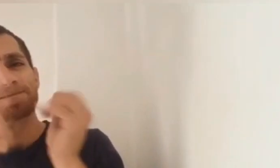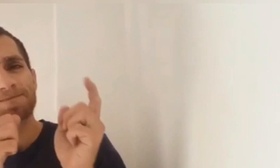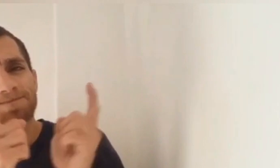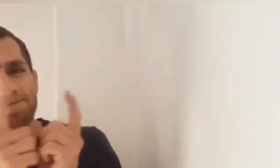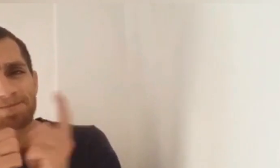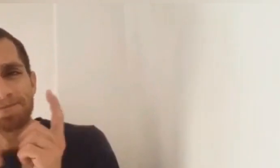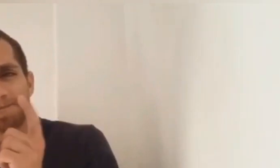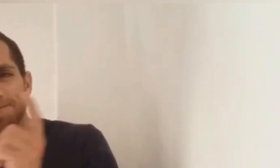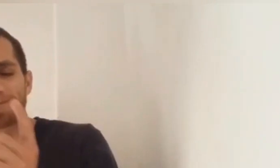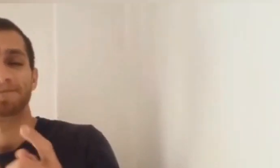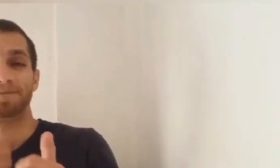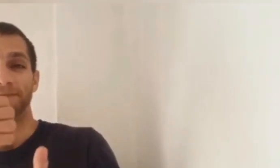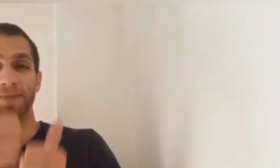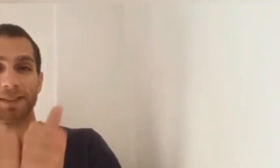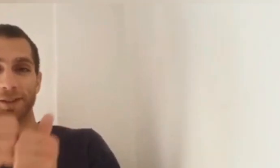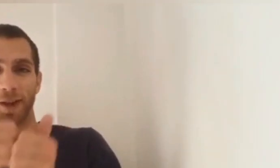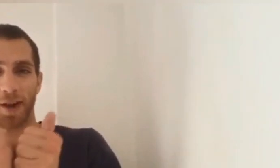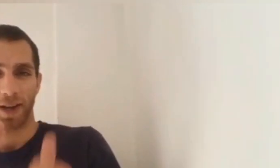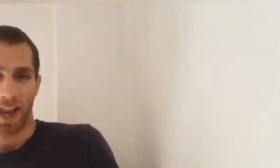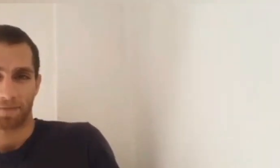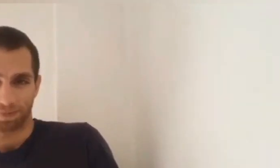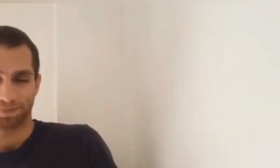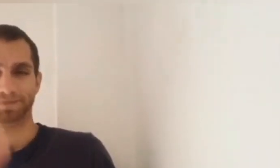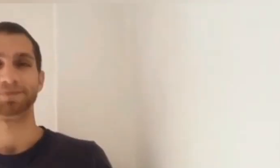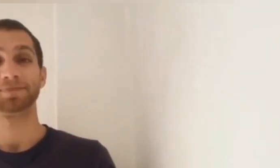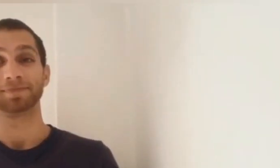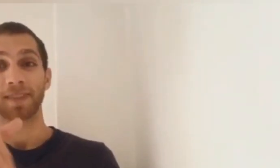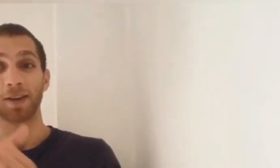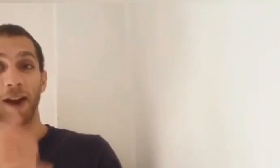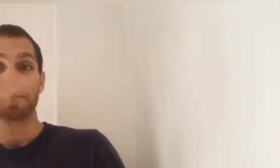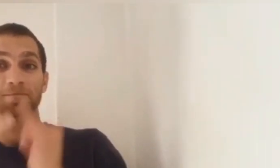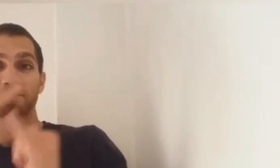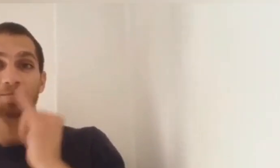Después le voy a contar mejor mi historia.